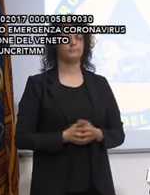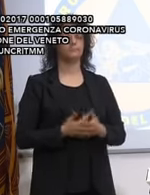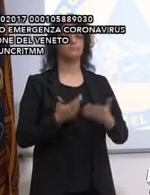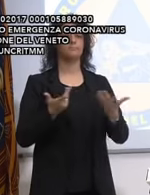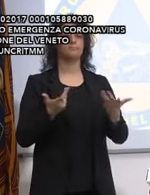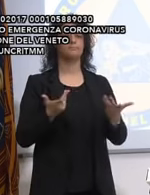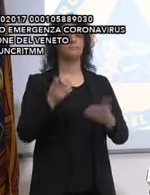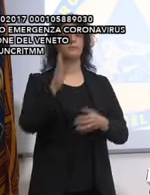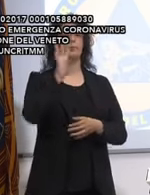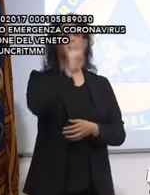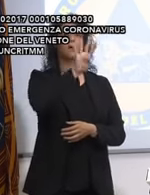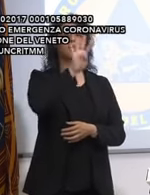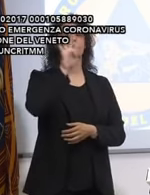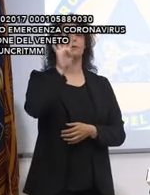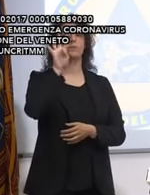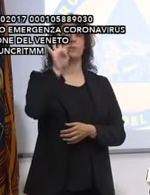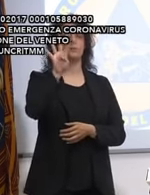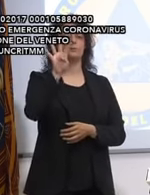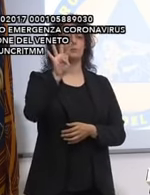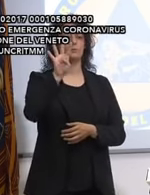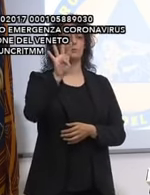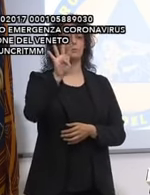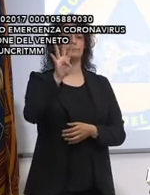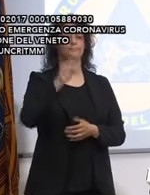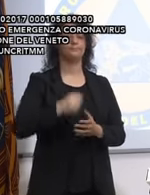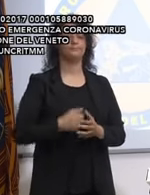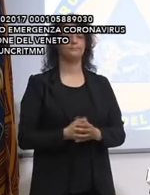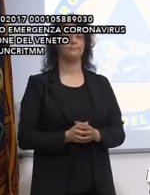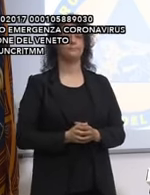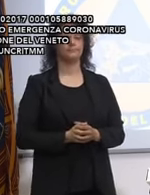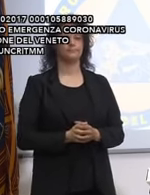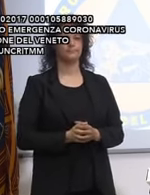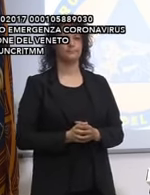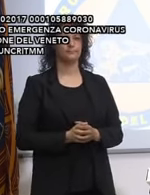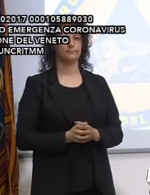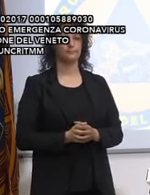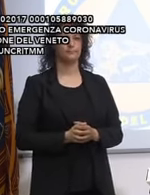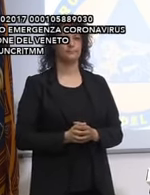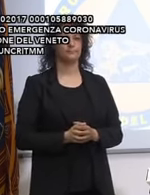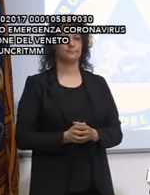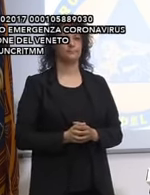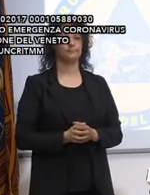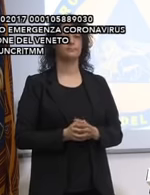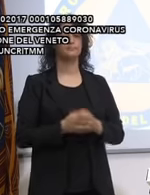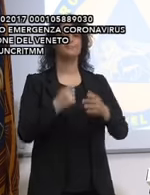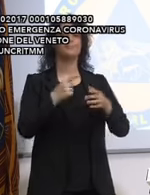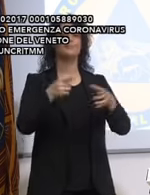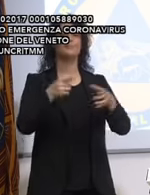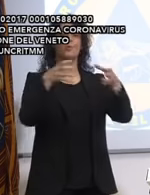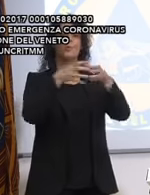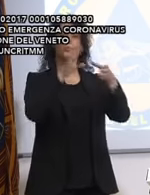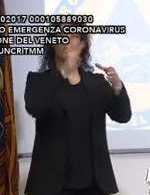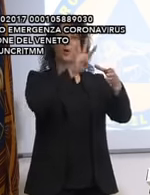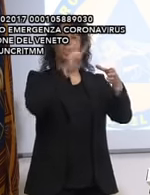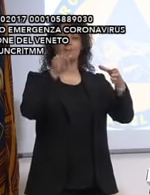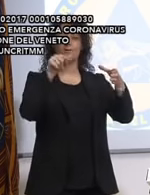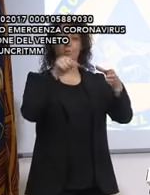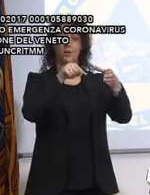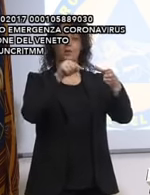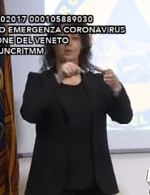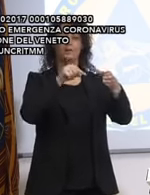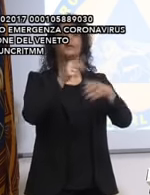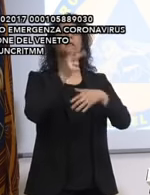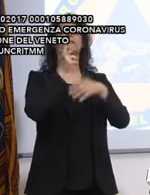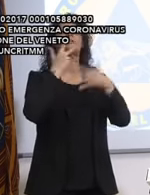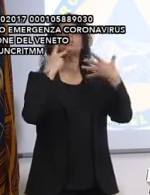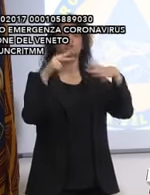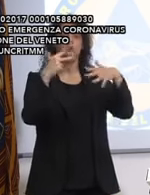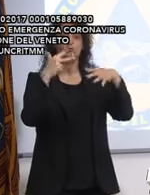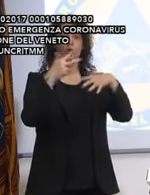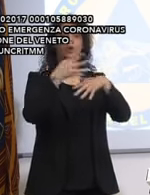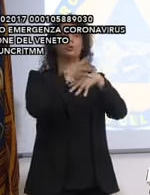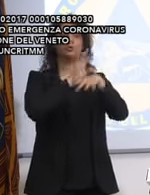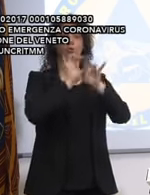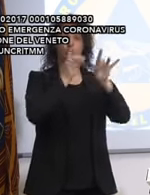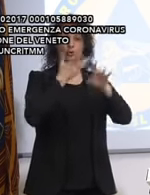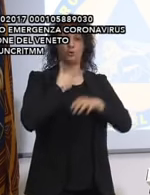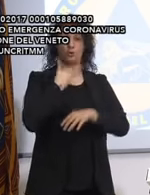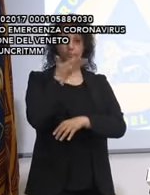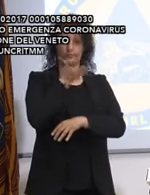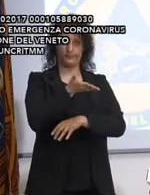sono 44 pazienti. Fra l'altro dei 44, 18 sono positivi